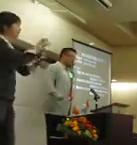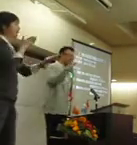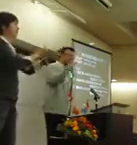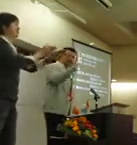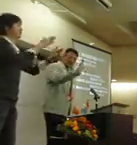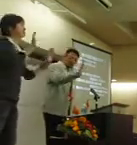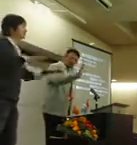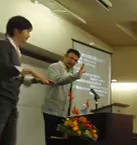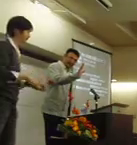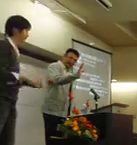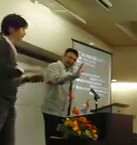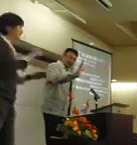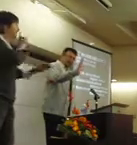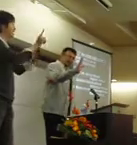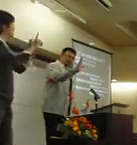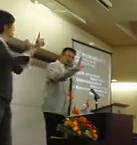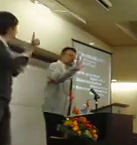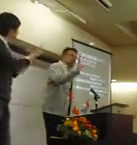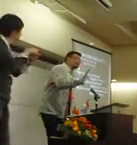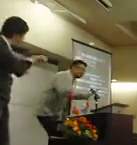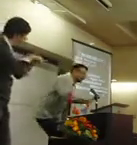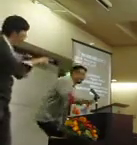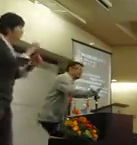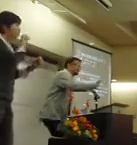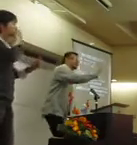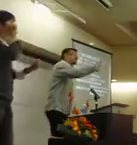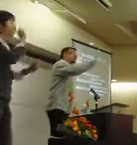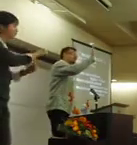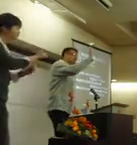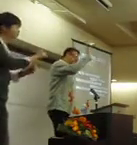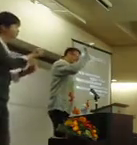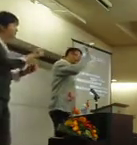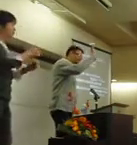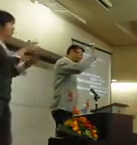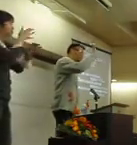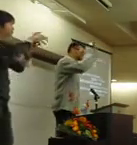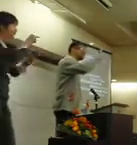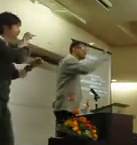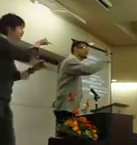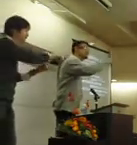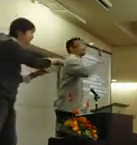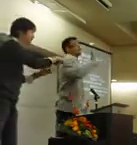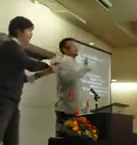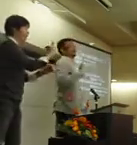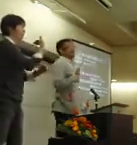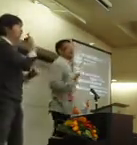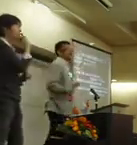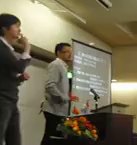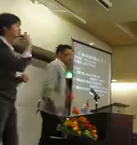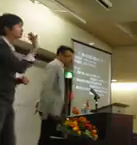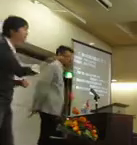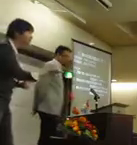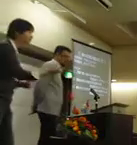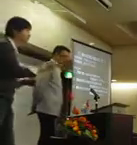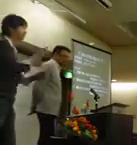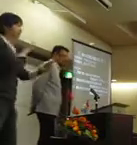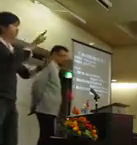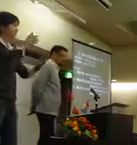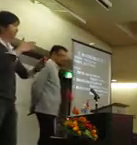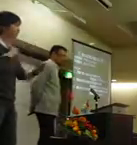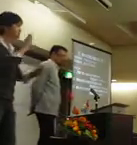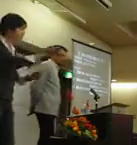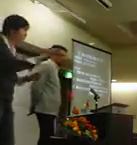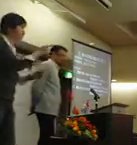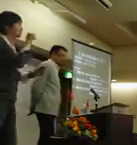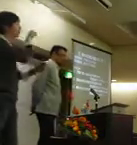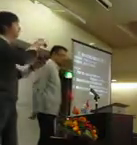じゃあなんで毒麦の成長を待つんですかというのが今日のお話です。